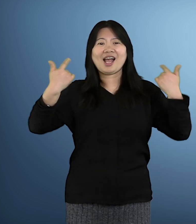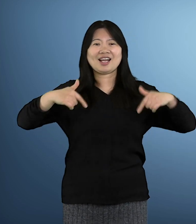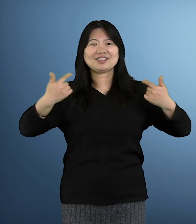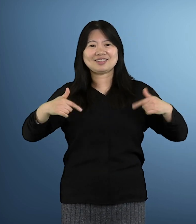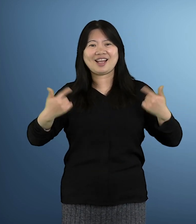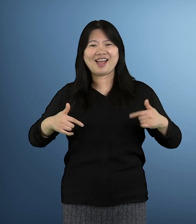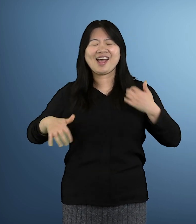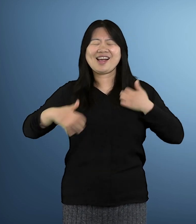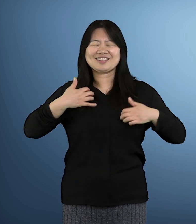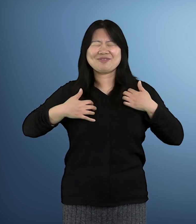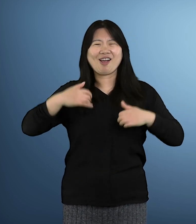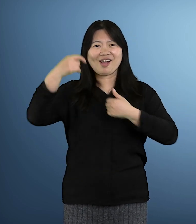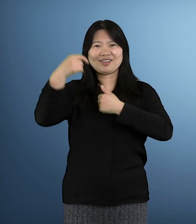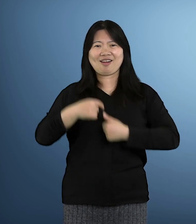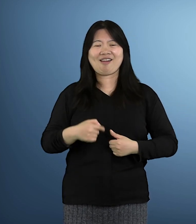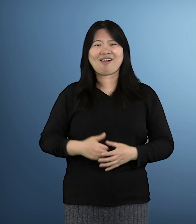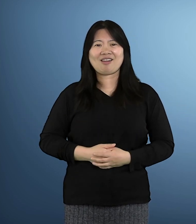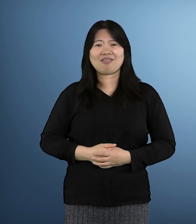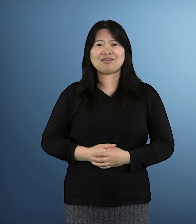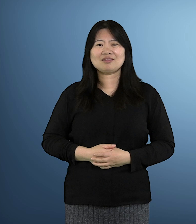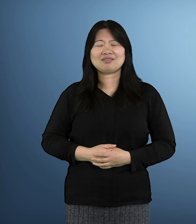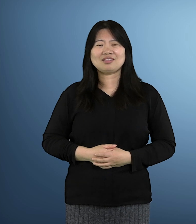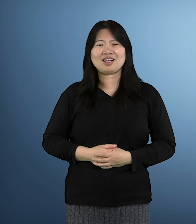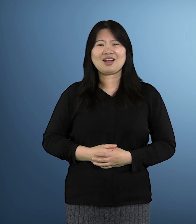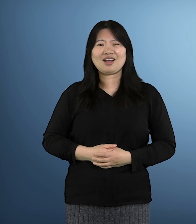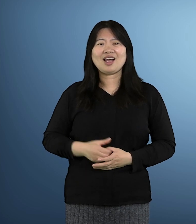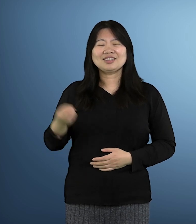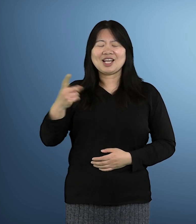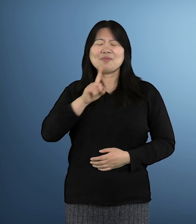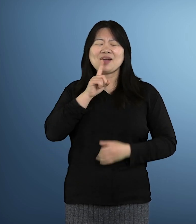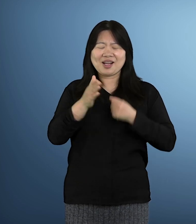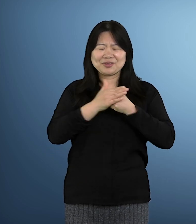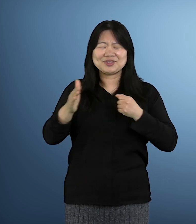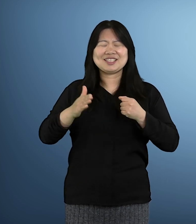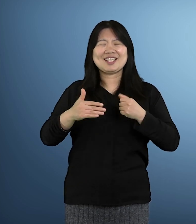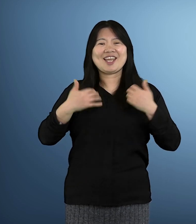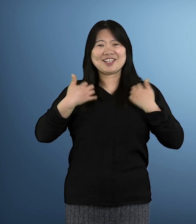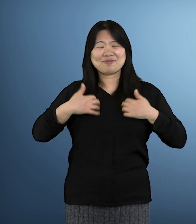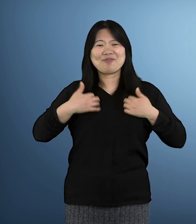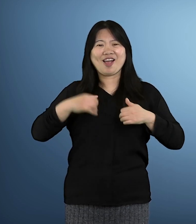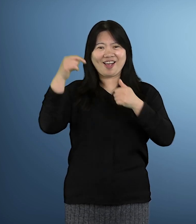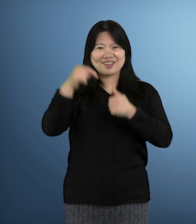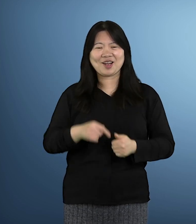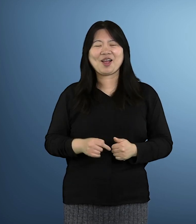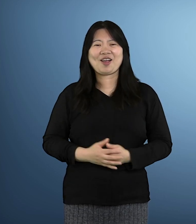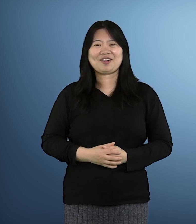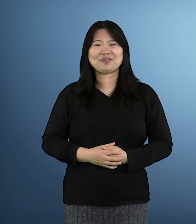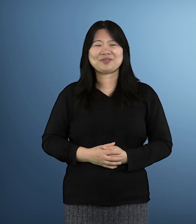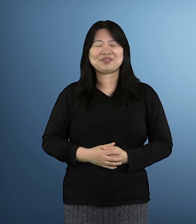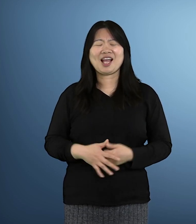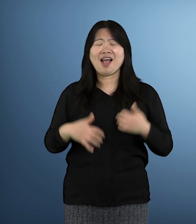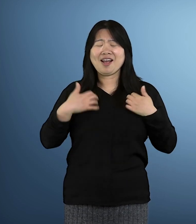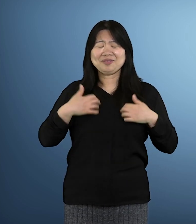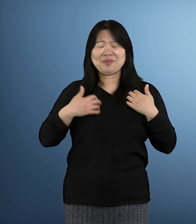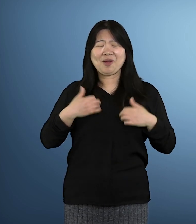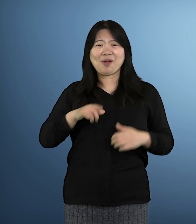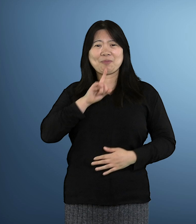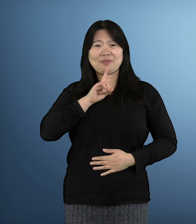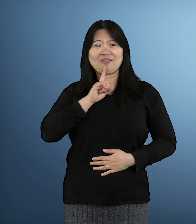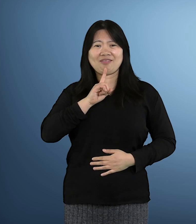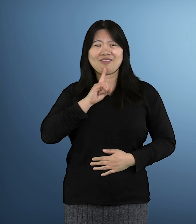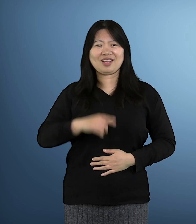항상 기뻐하라, 다시 말하노니 기뻐하라. 놀랍게도 이 기뻐하라는 말이